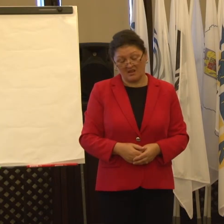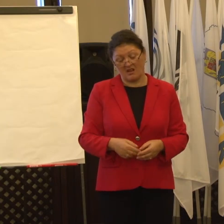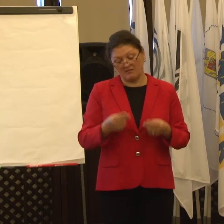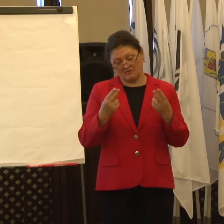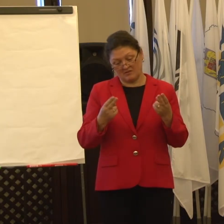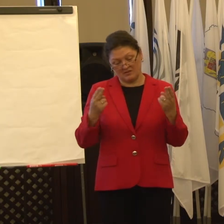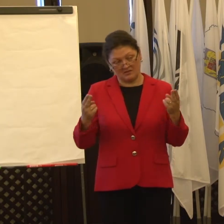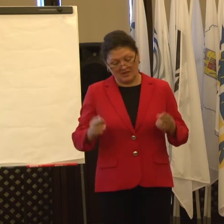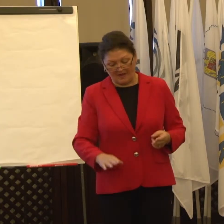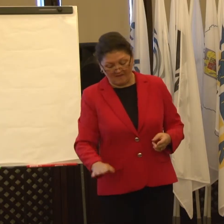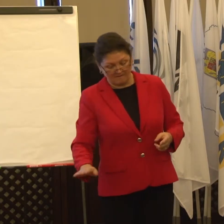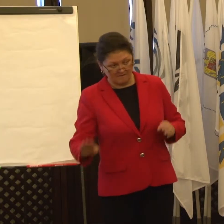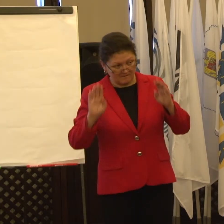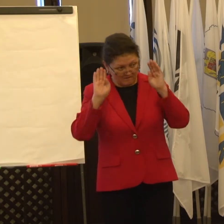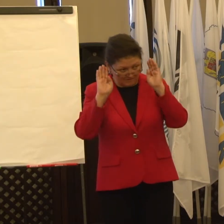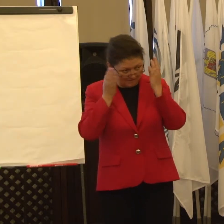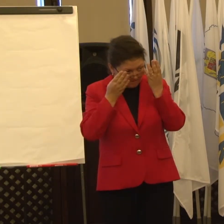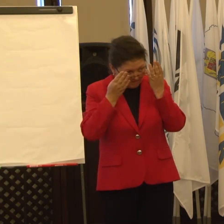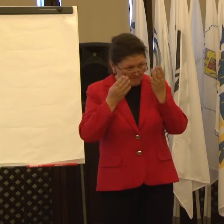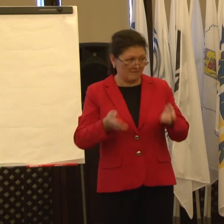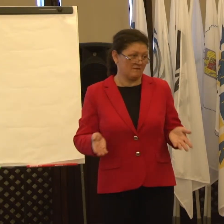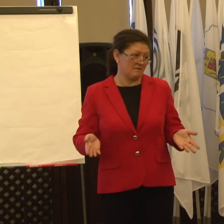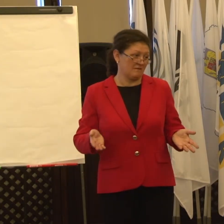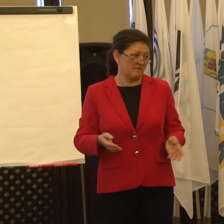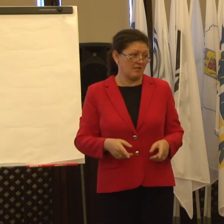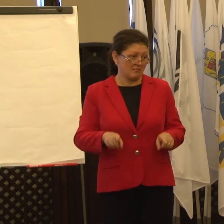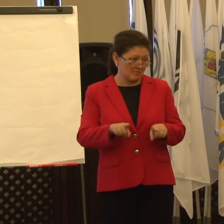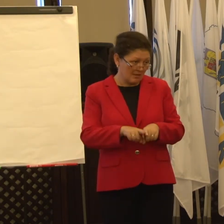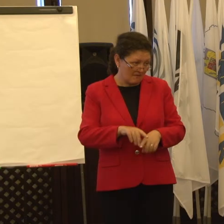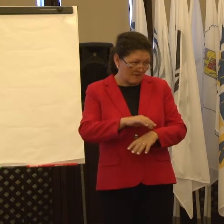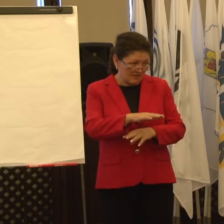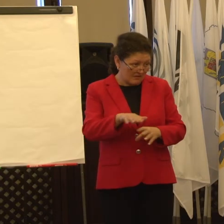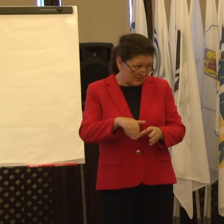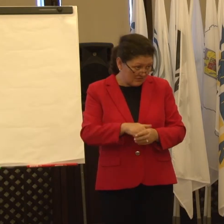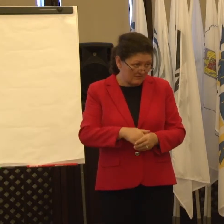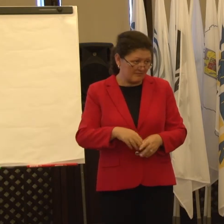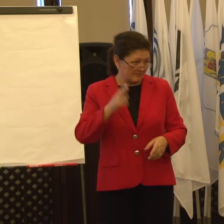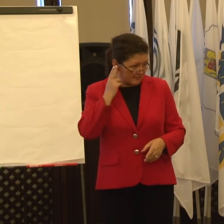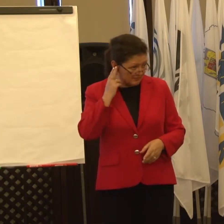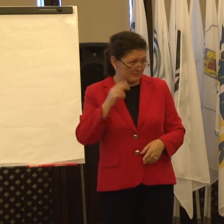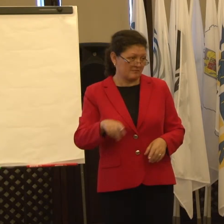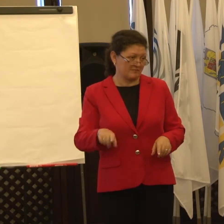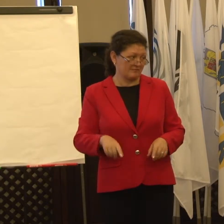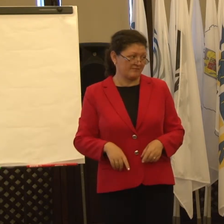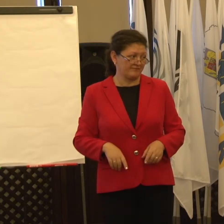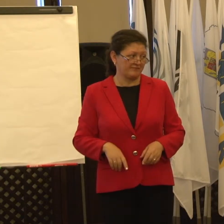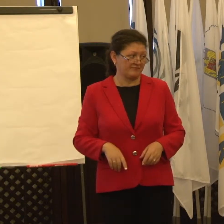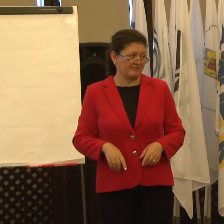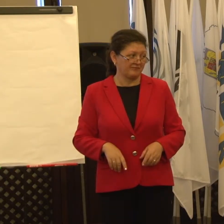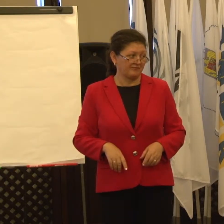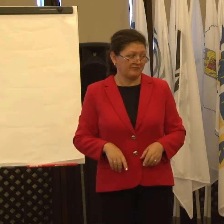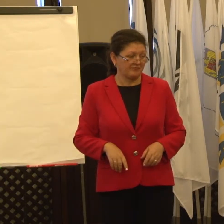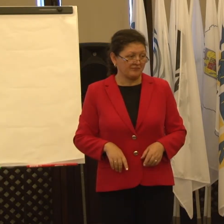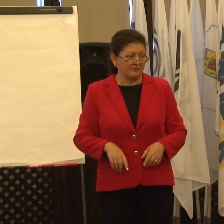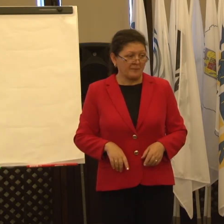Da? Copiii noștri nu sunt marginalizați în școală de la început de copiii colegi, ci